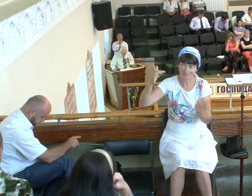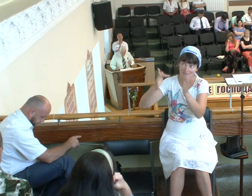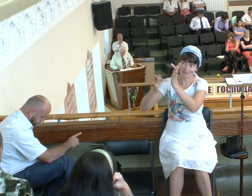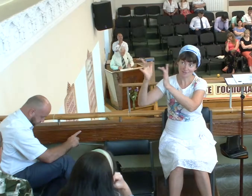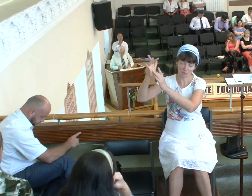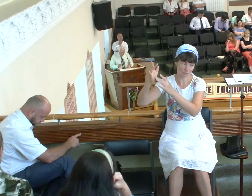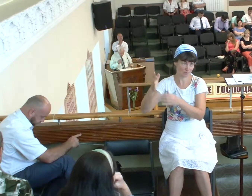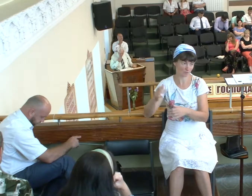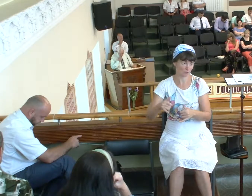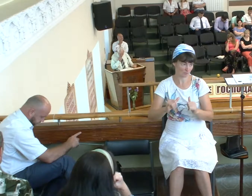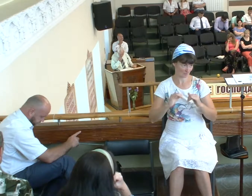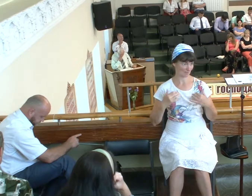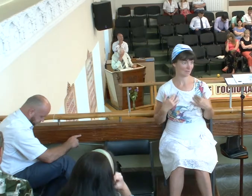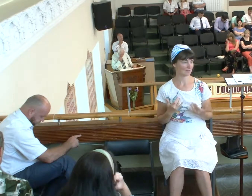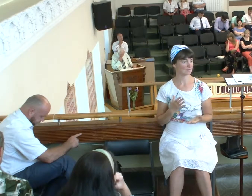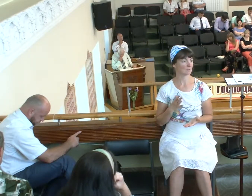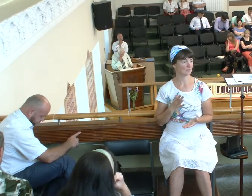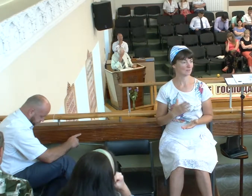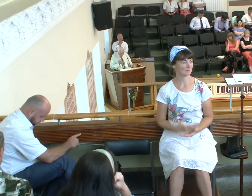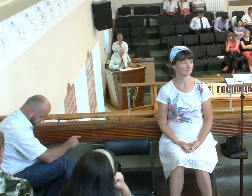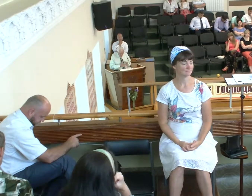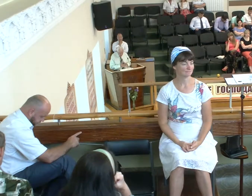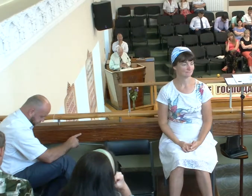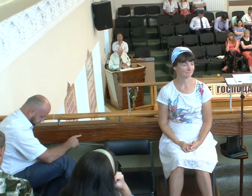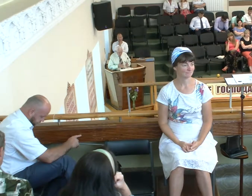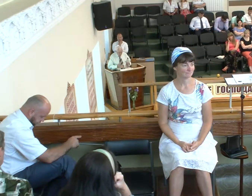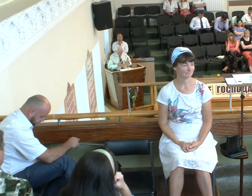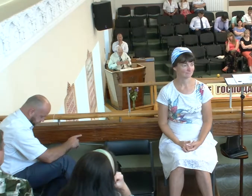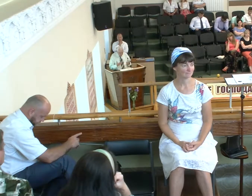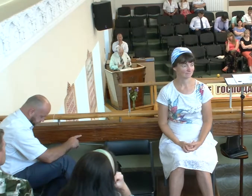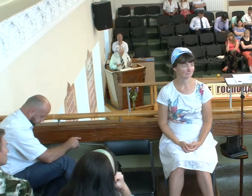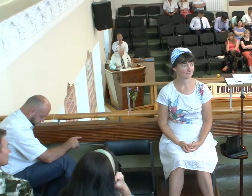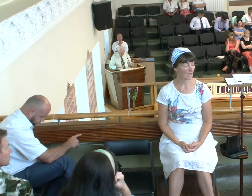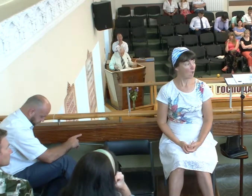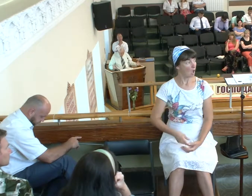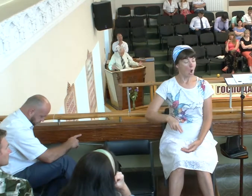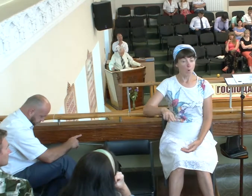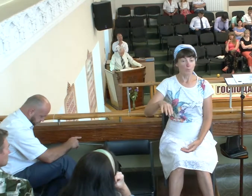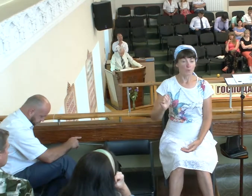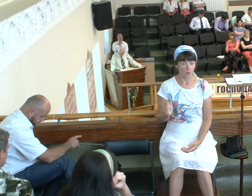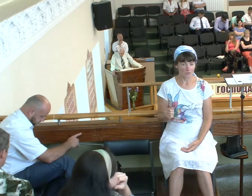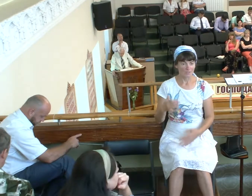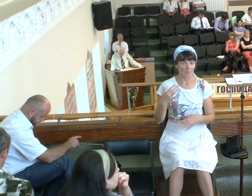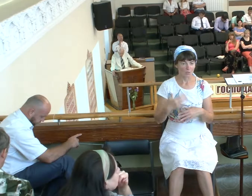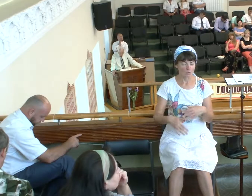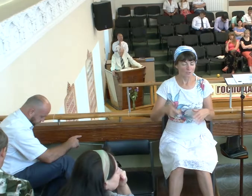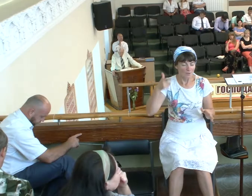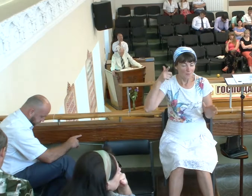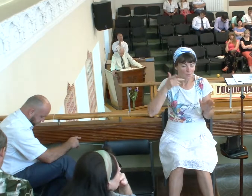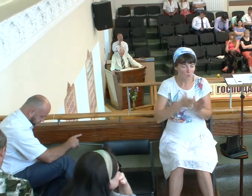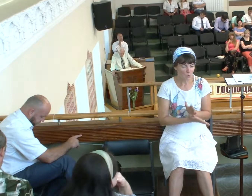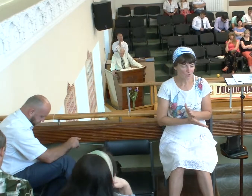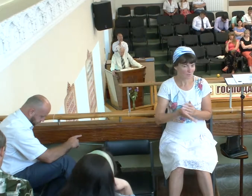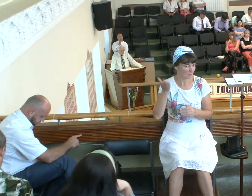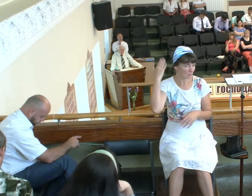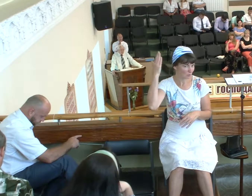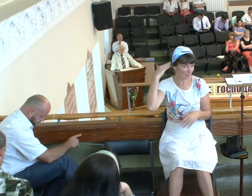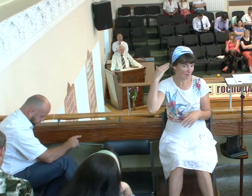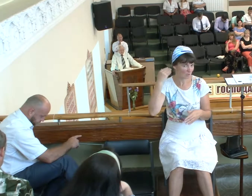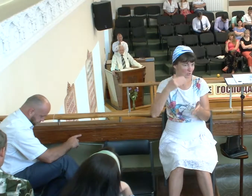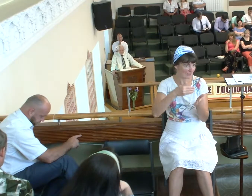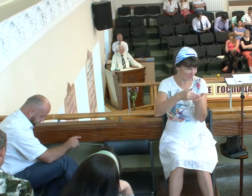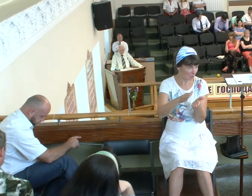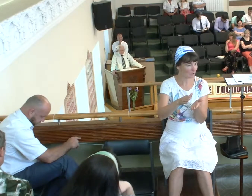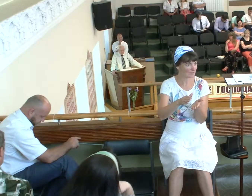ценность. Это выражается во многом, братья и сестры. Но Петр, который пережил, он в своих